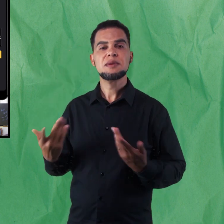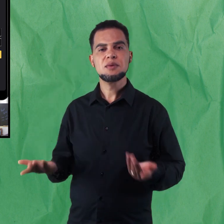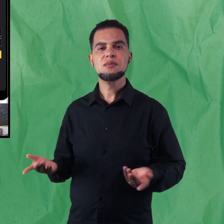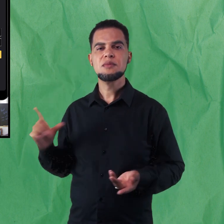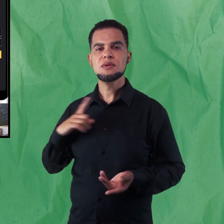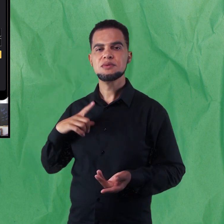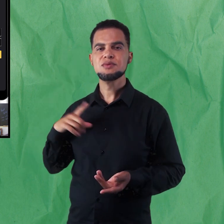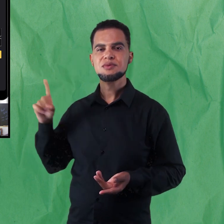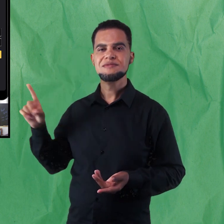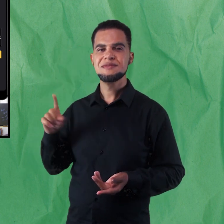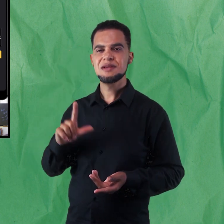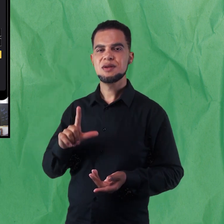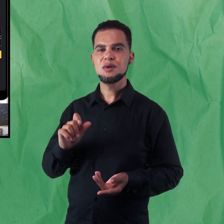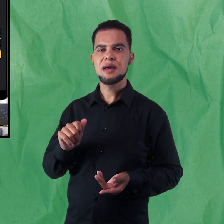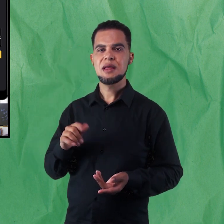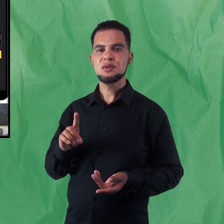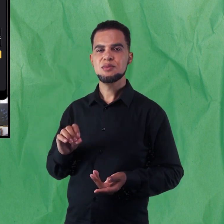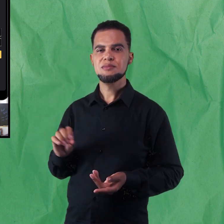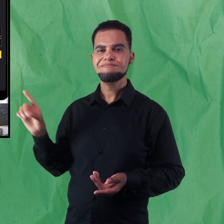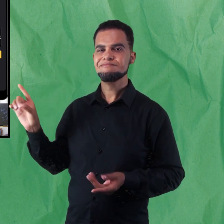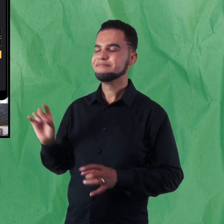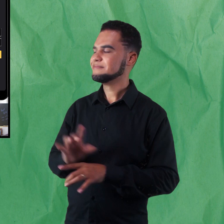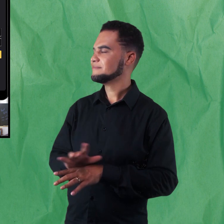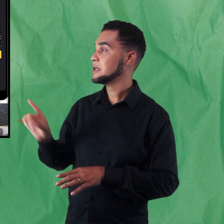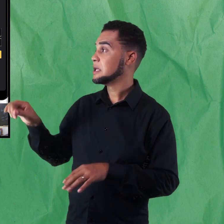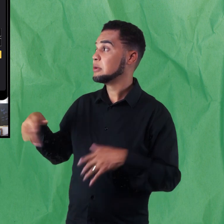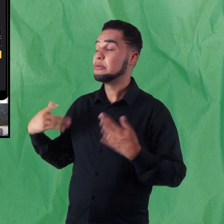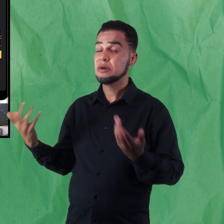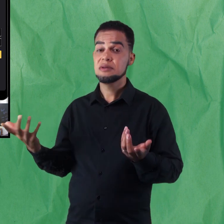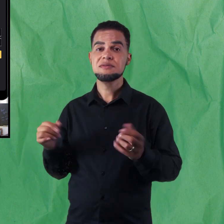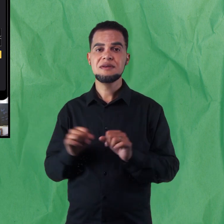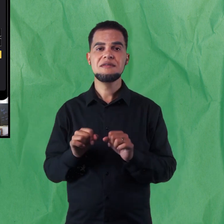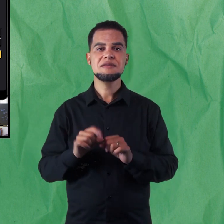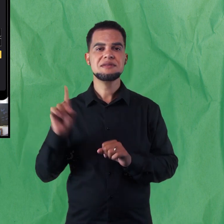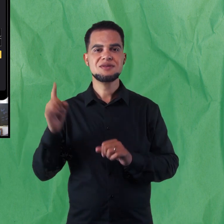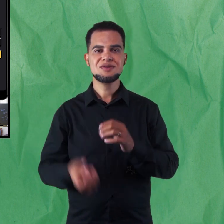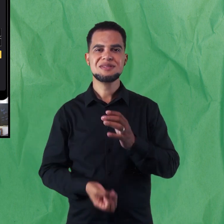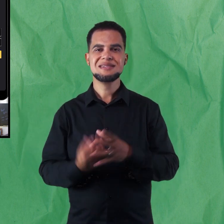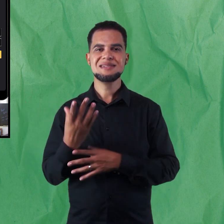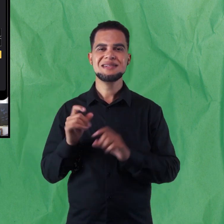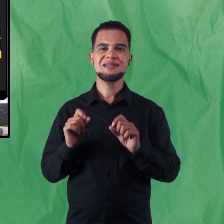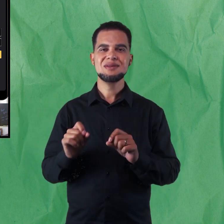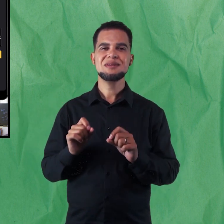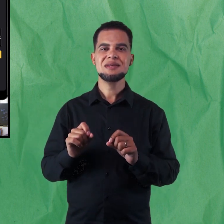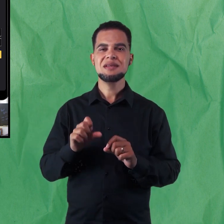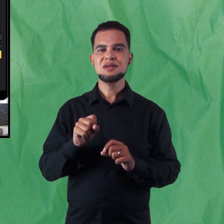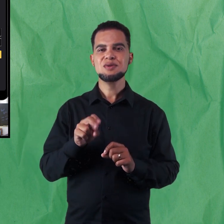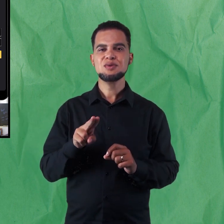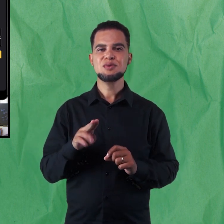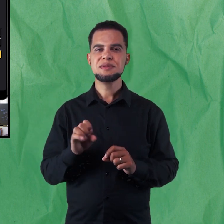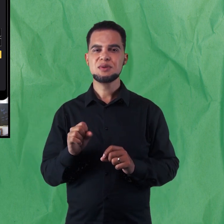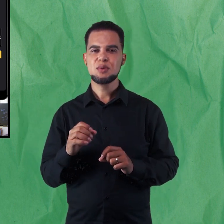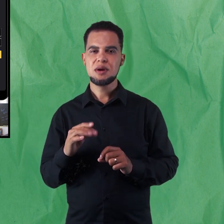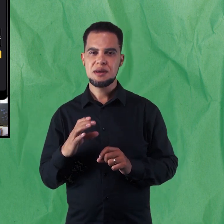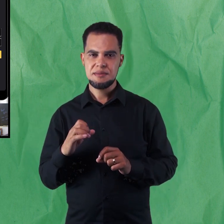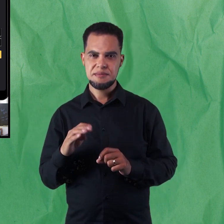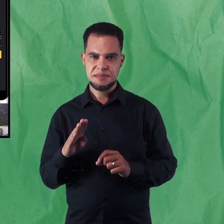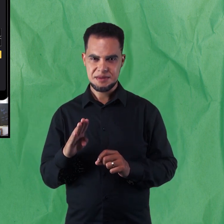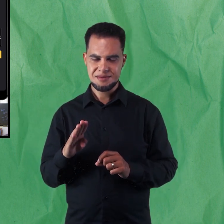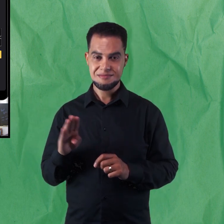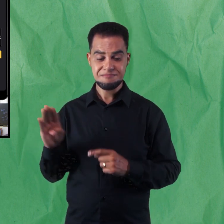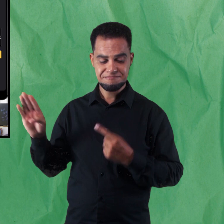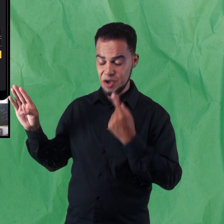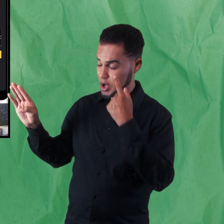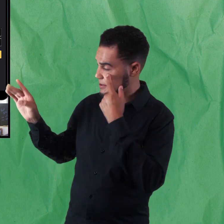quando eu estiver logado. E quando a gente quer fazer isso, né, a gente cria o que a gente chama de subscriber. Então eu vou criar